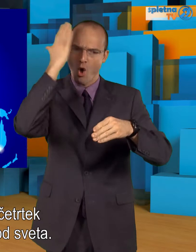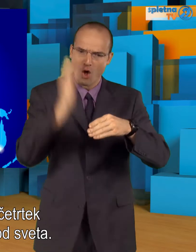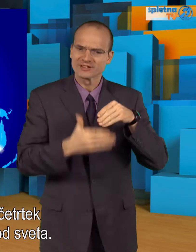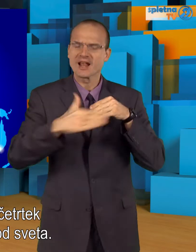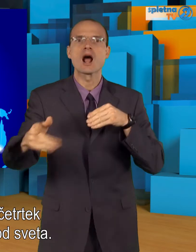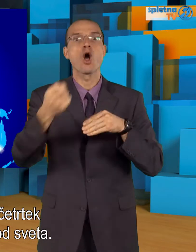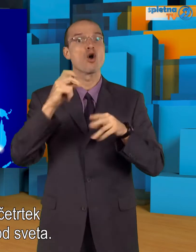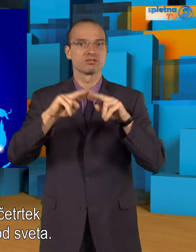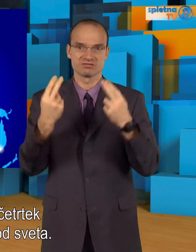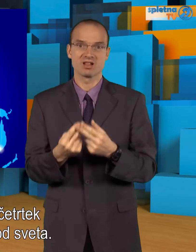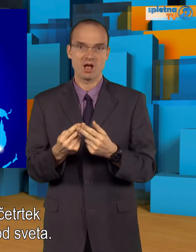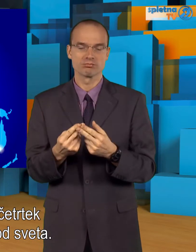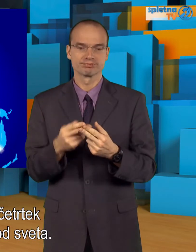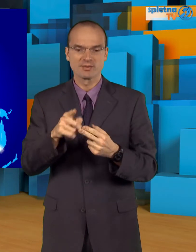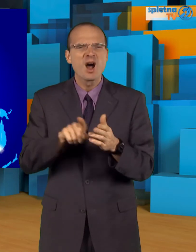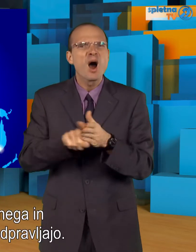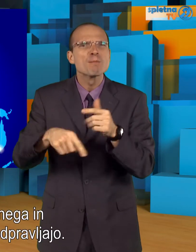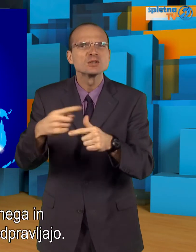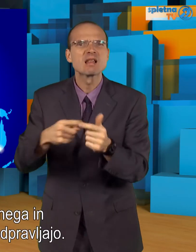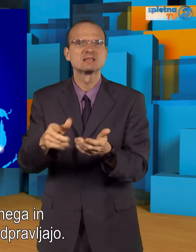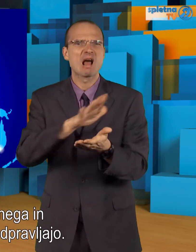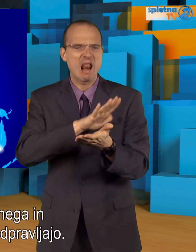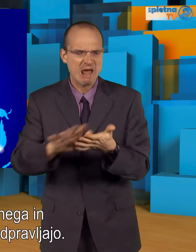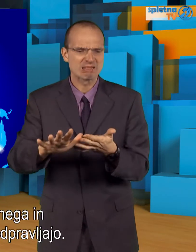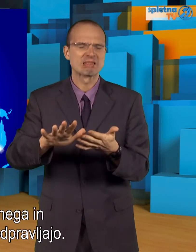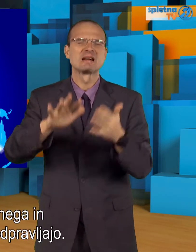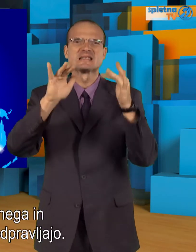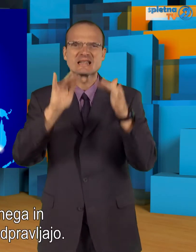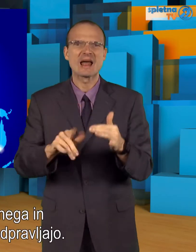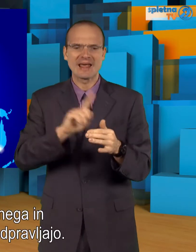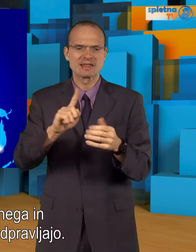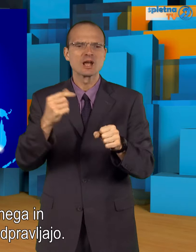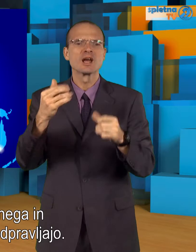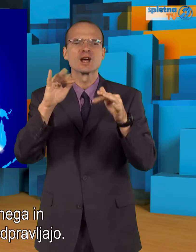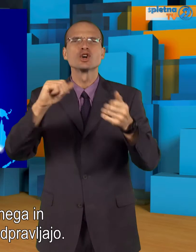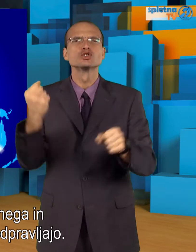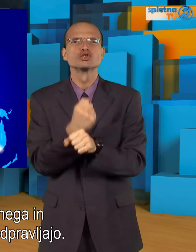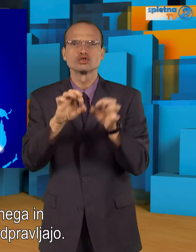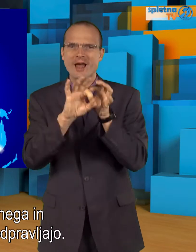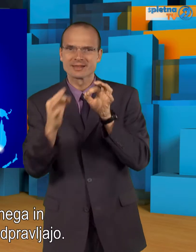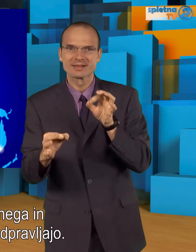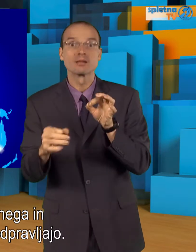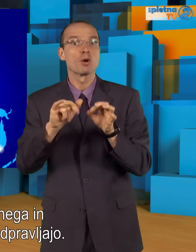odrezalo od sveta. Posledice ledu, snega in žleda pa še vedno odpravljajo.